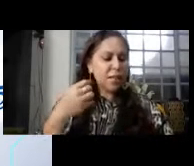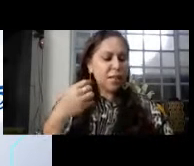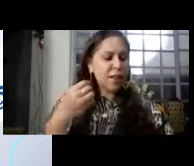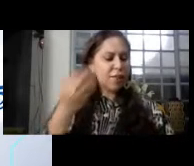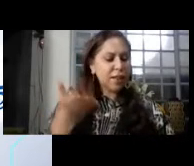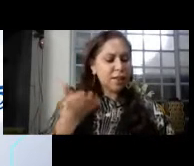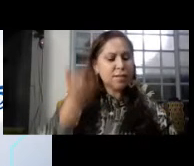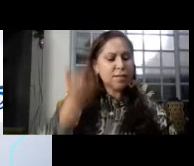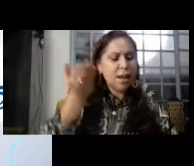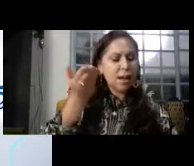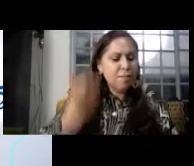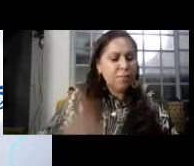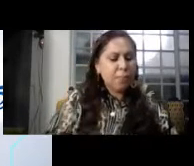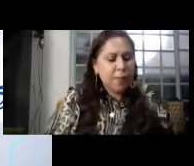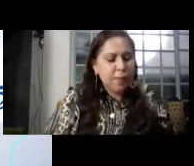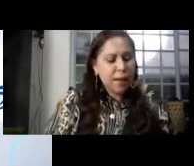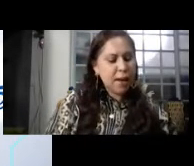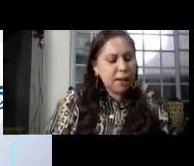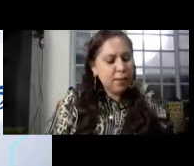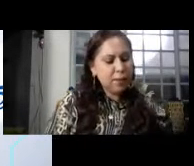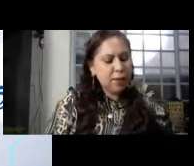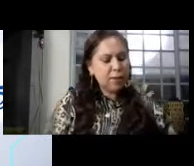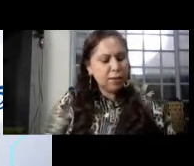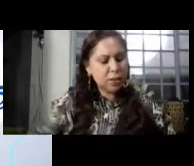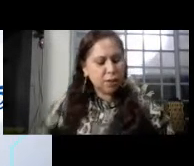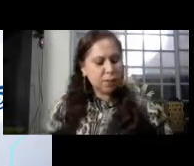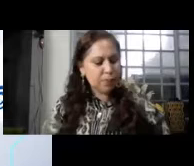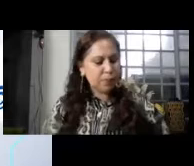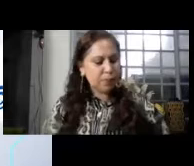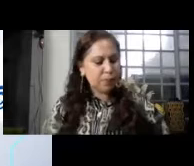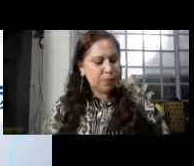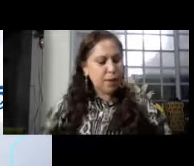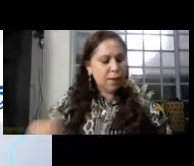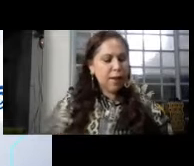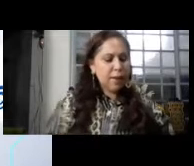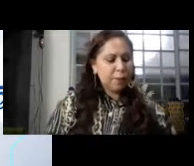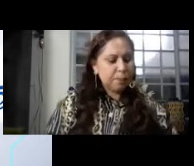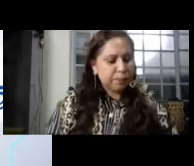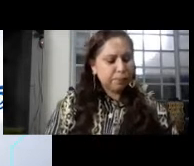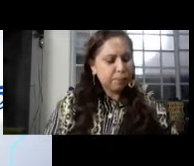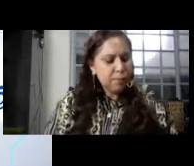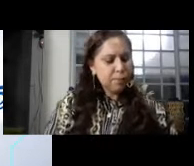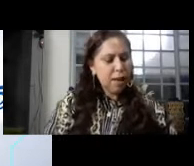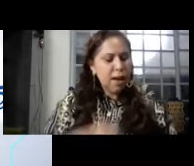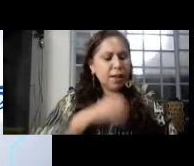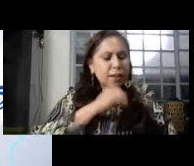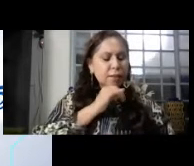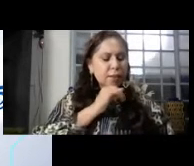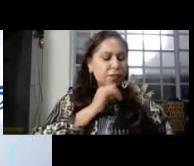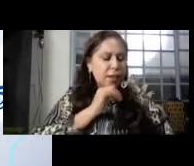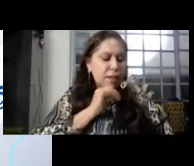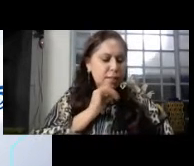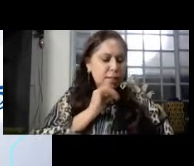de enfatizar, né? Aquilo que eles estão querendo. Aqui tem